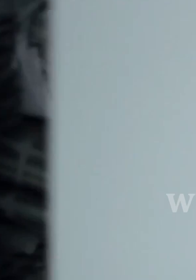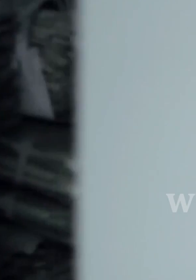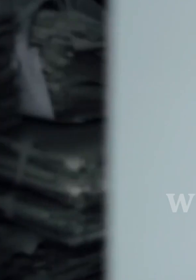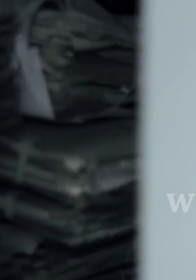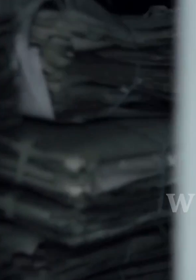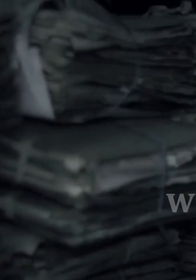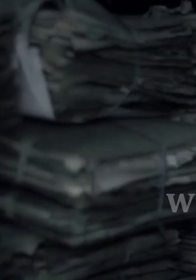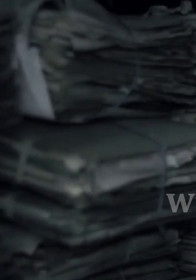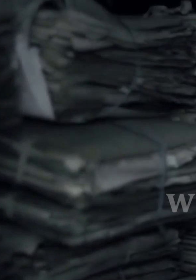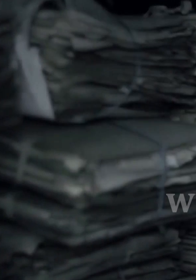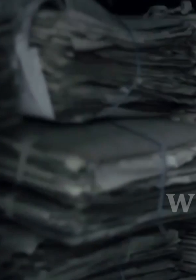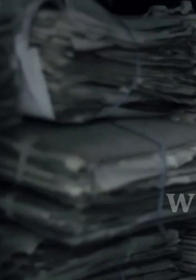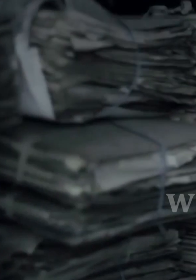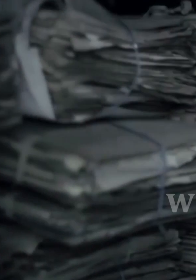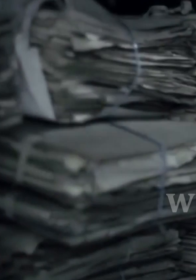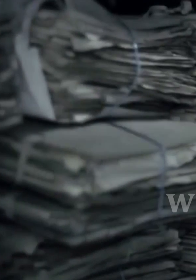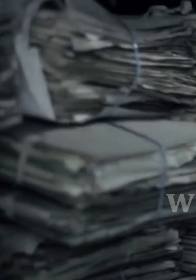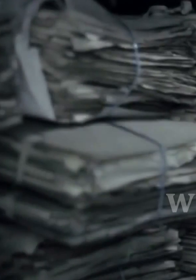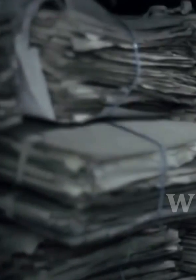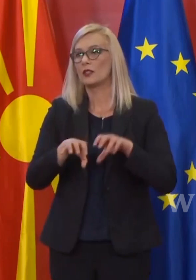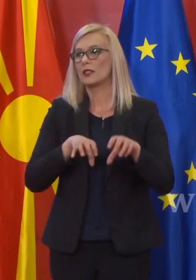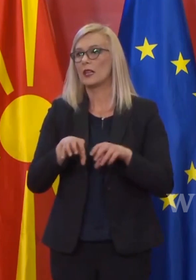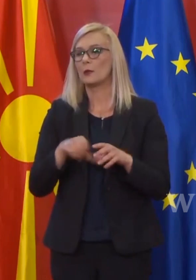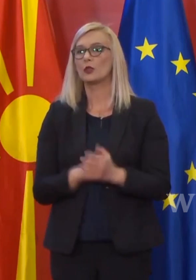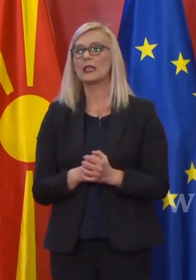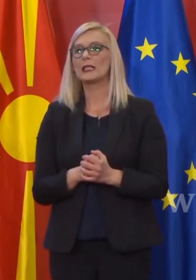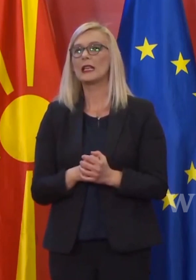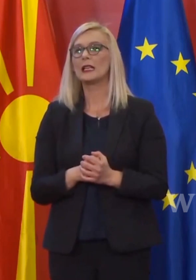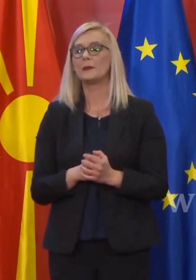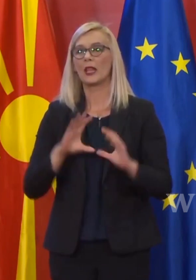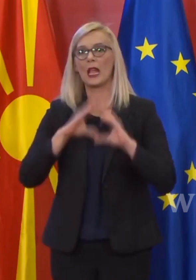për shfuqizim të marrëveshjes së punës me pëlqim.